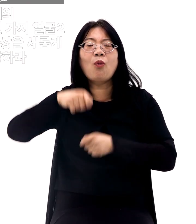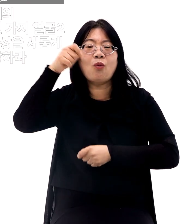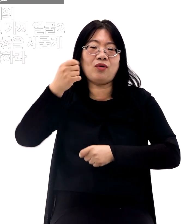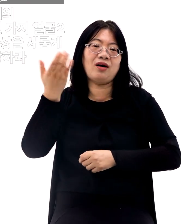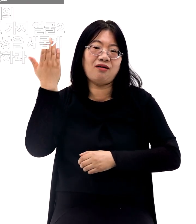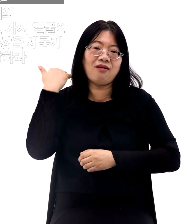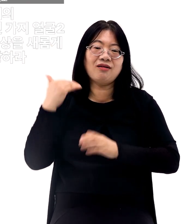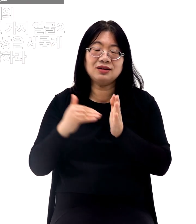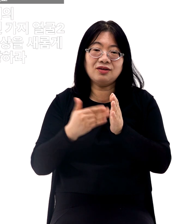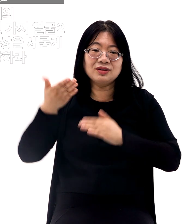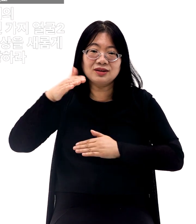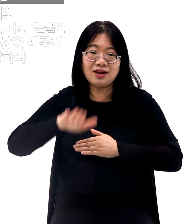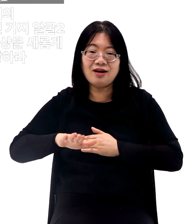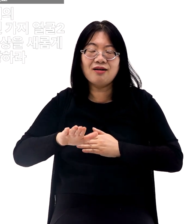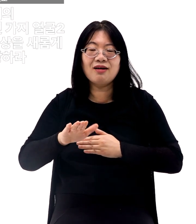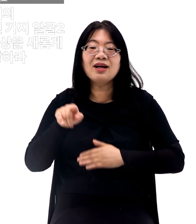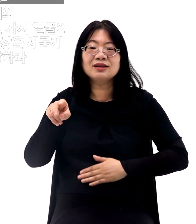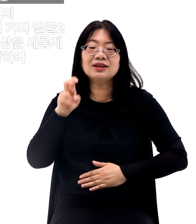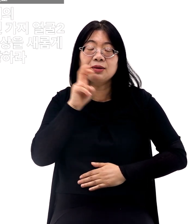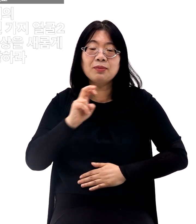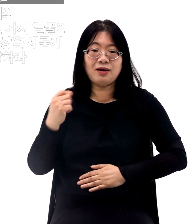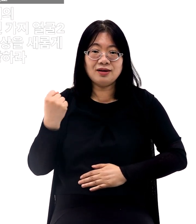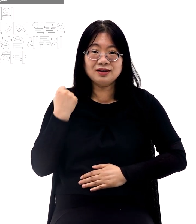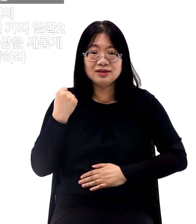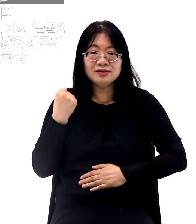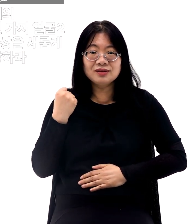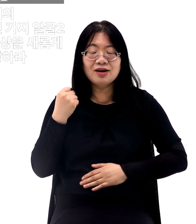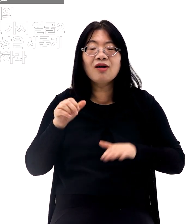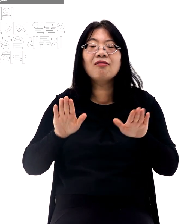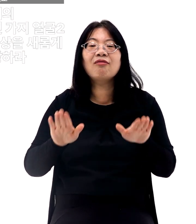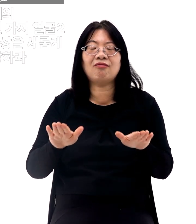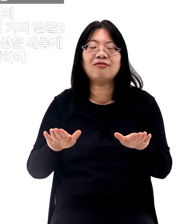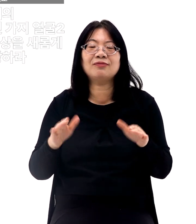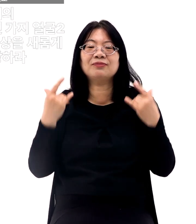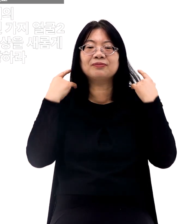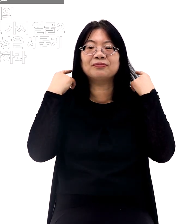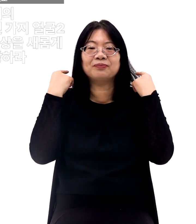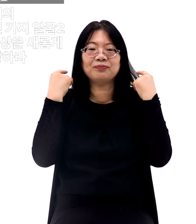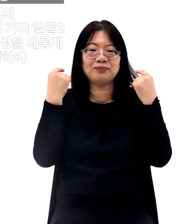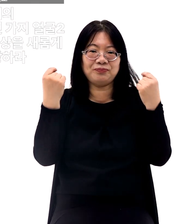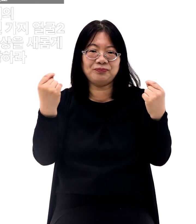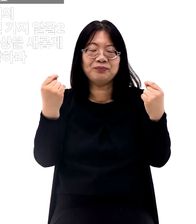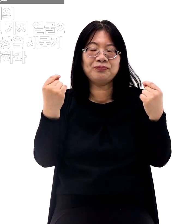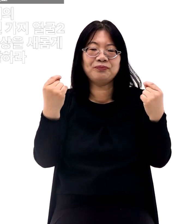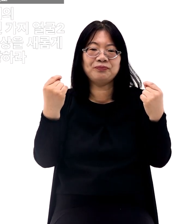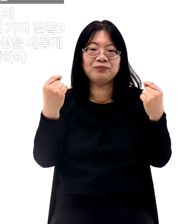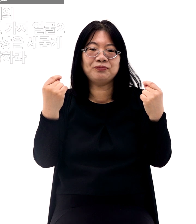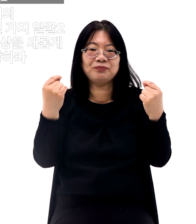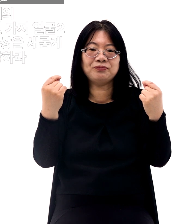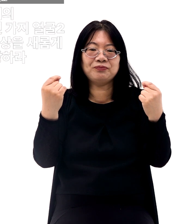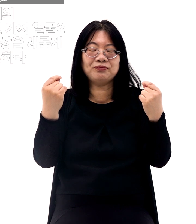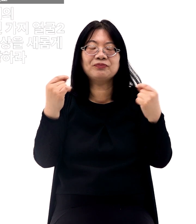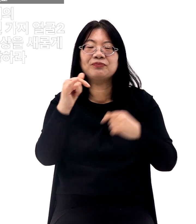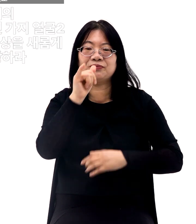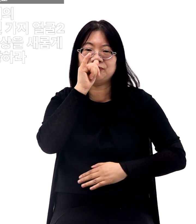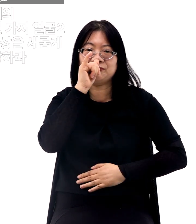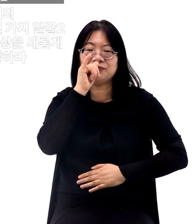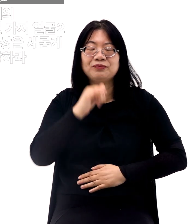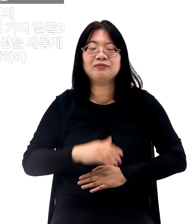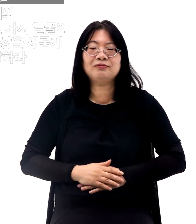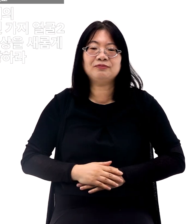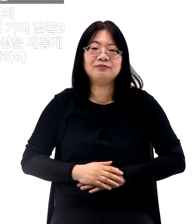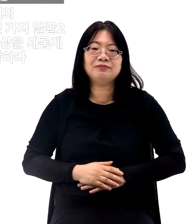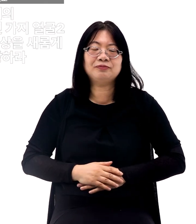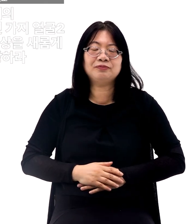그런데도 그 음악의 힘은 오늘까지 음악계를 흔들거나 기반하고